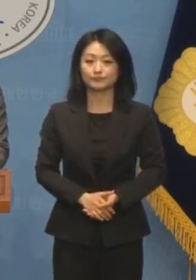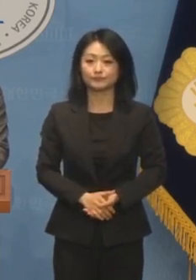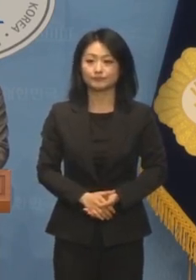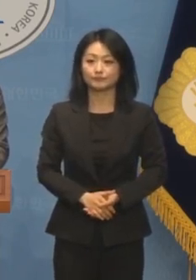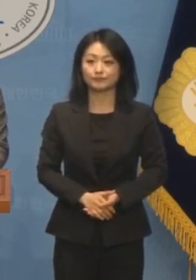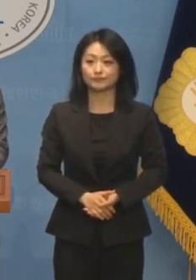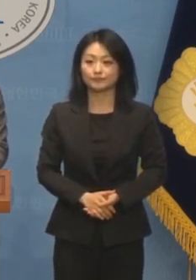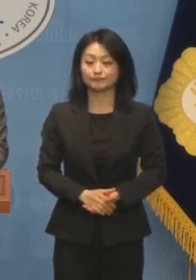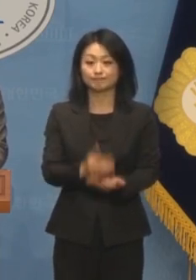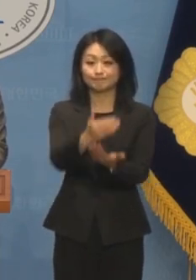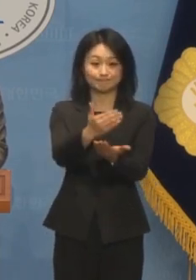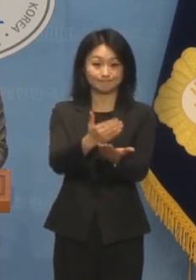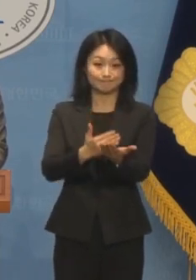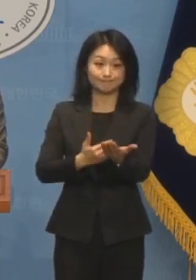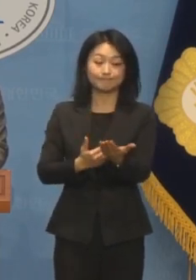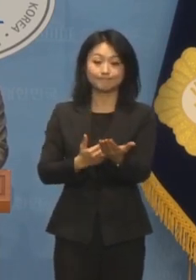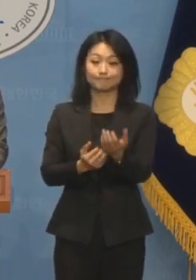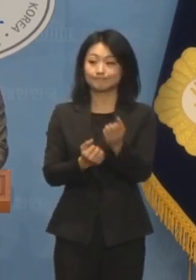준비된